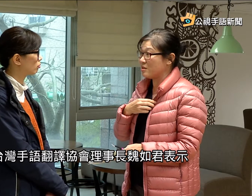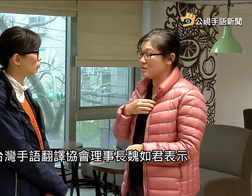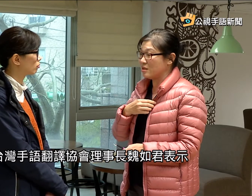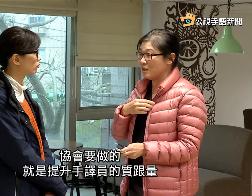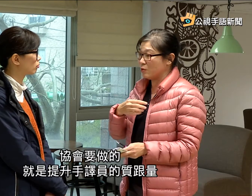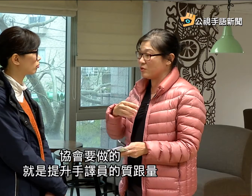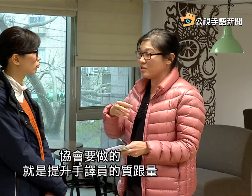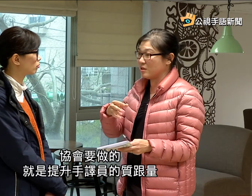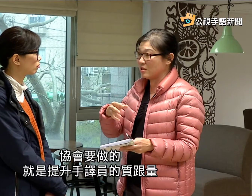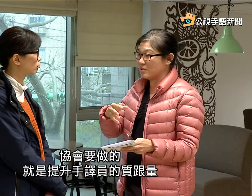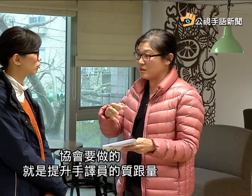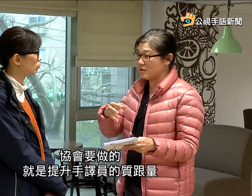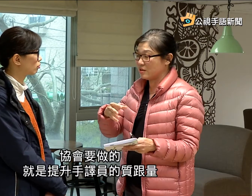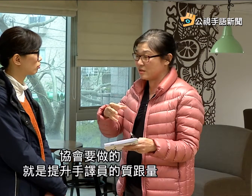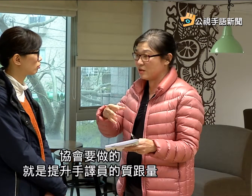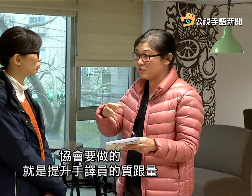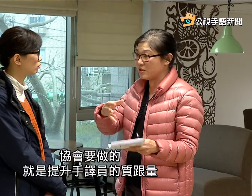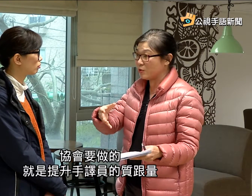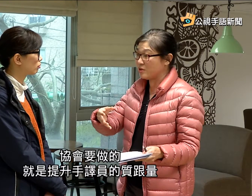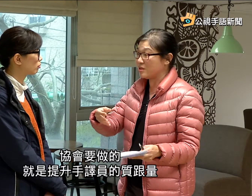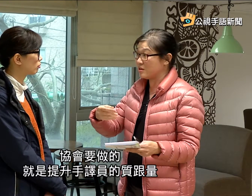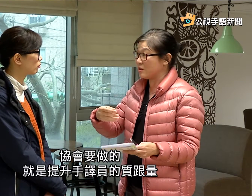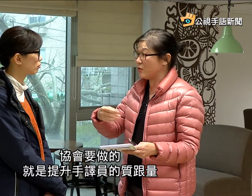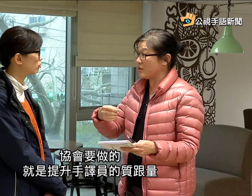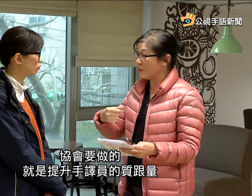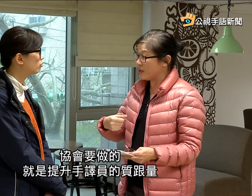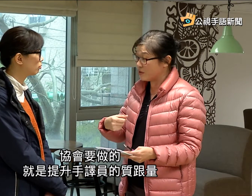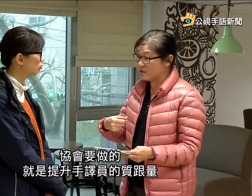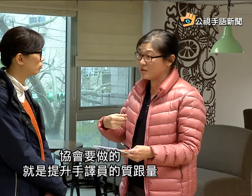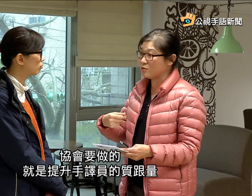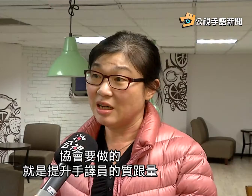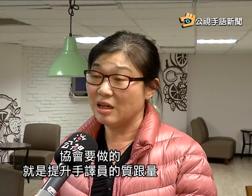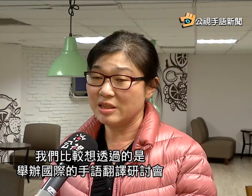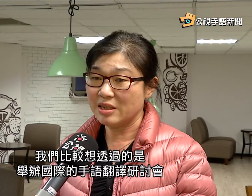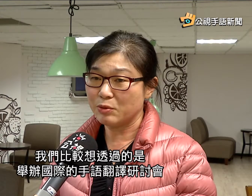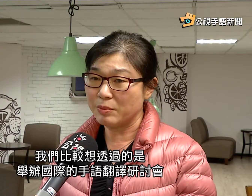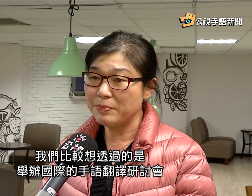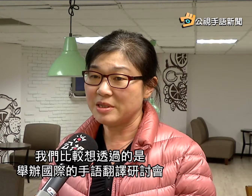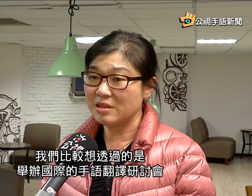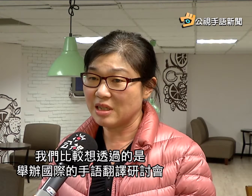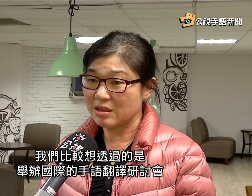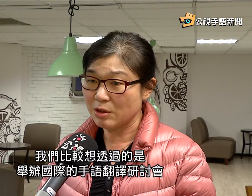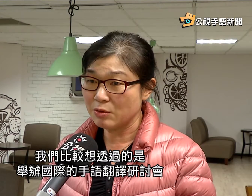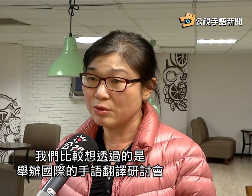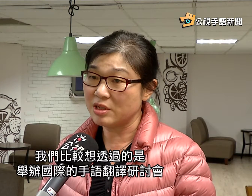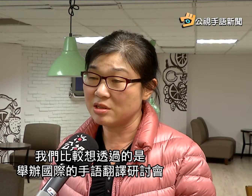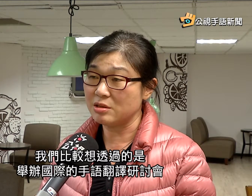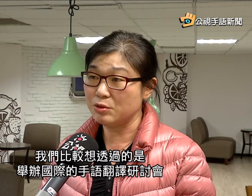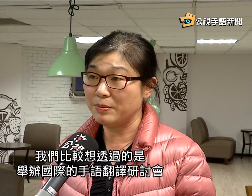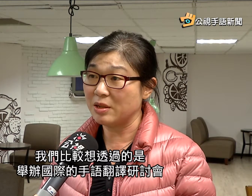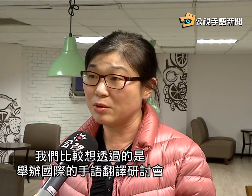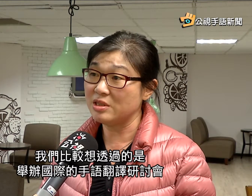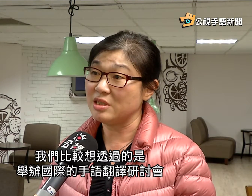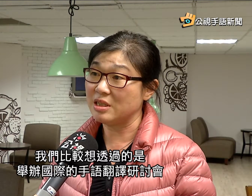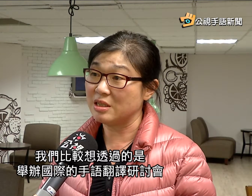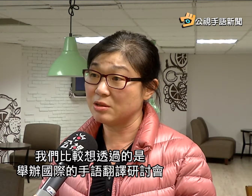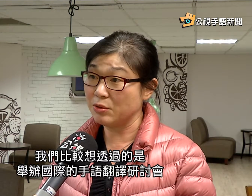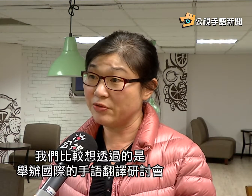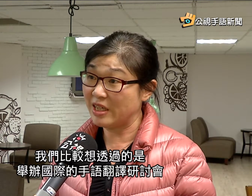会要做的就是提升手译员的质跟量。 好，那我们比较想透过的是举办国际的手语翻译